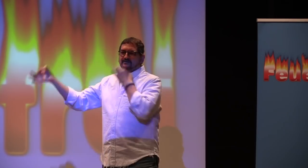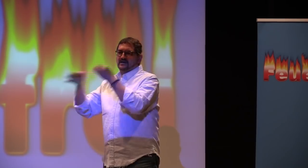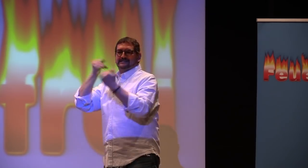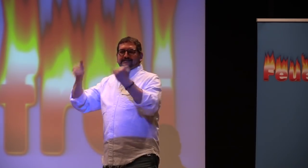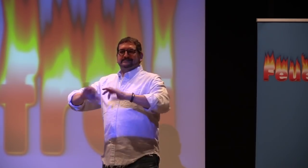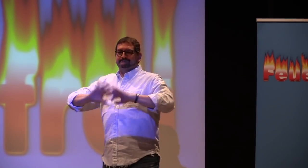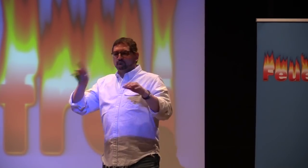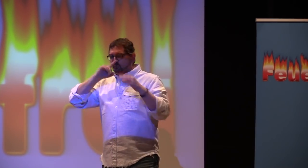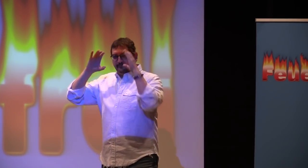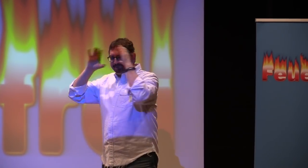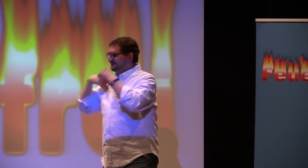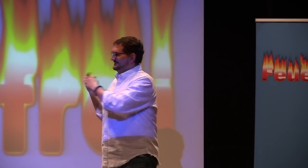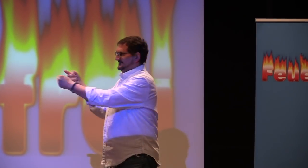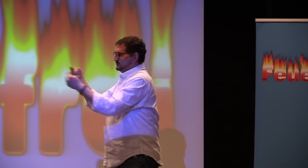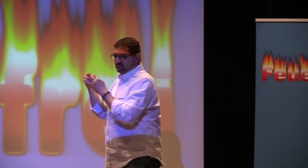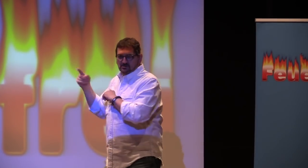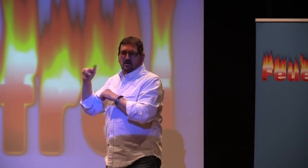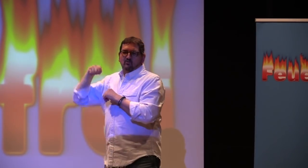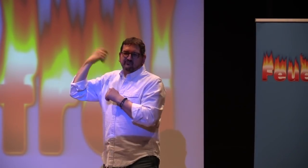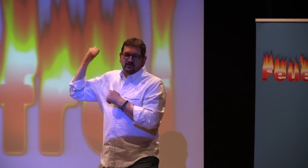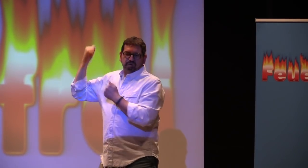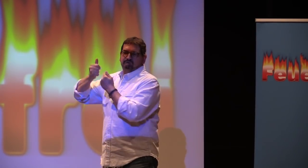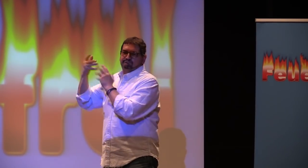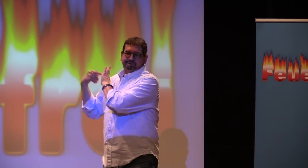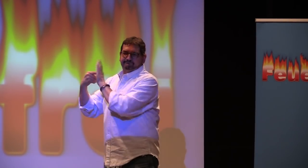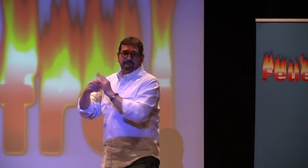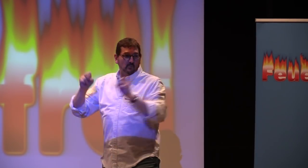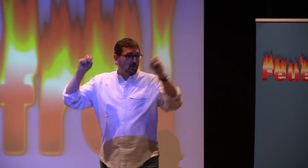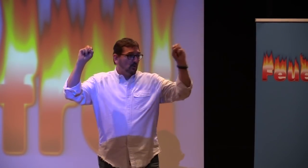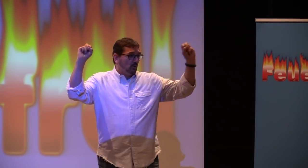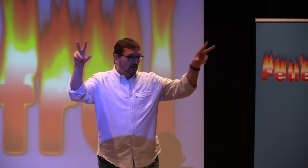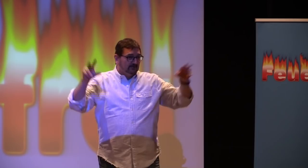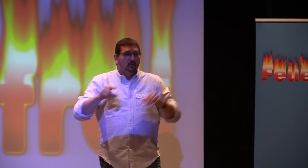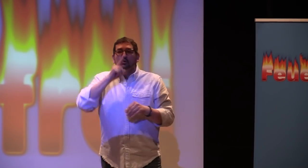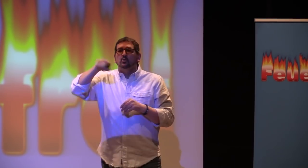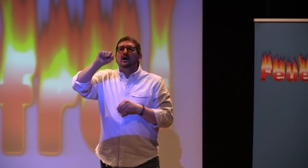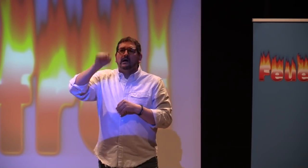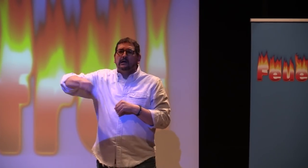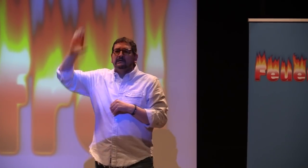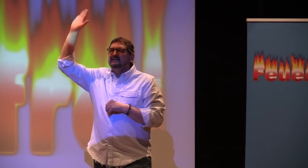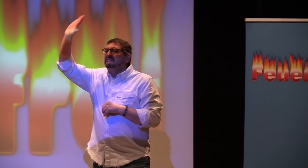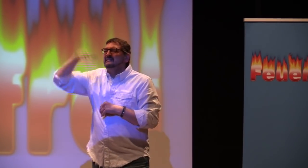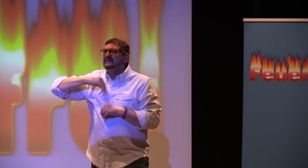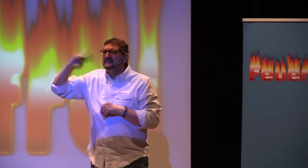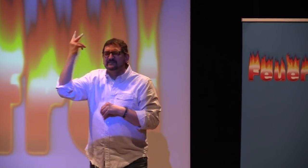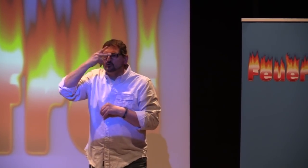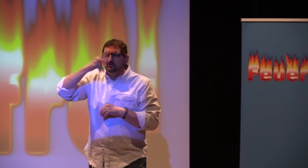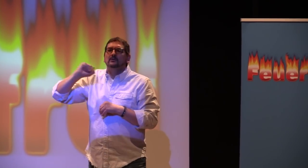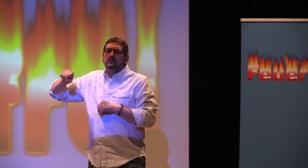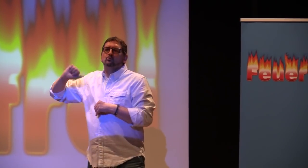unserer Diskussion noch genug Zeit, so ungefähr 20, 25 Minuten, um noch Fragen aus dem Publikum zuzulassen. Von daher,